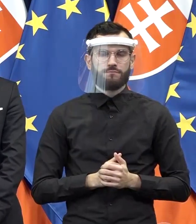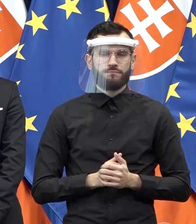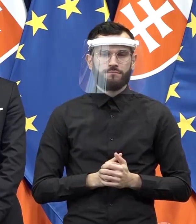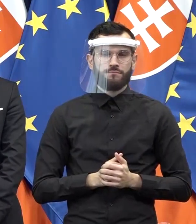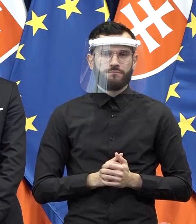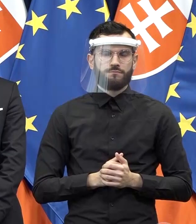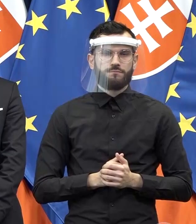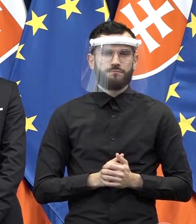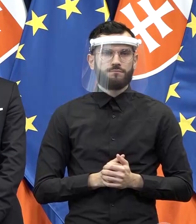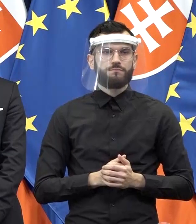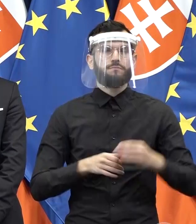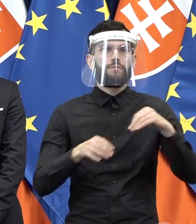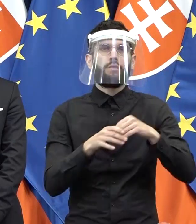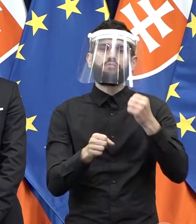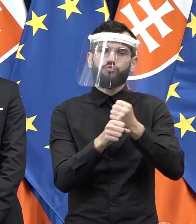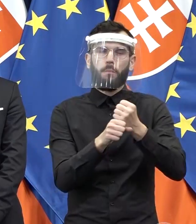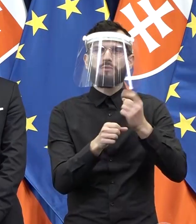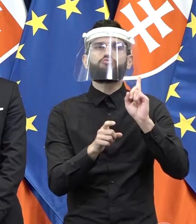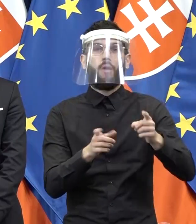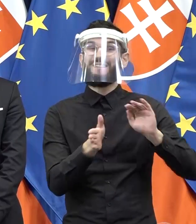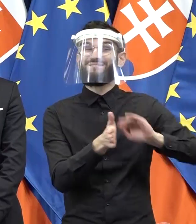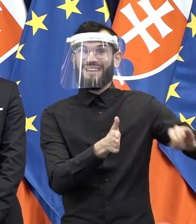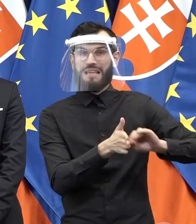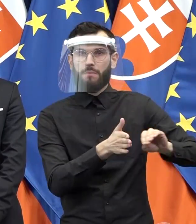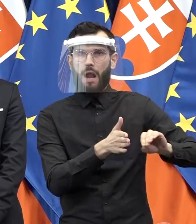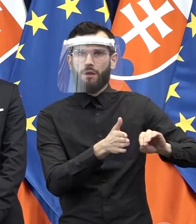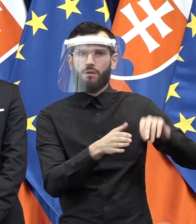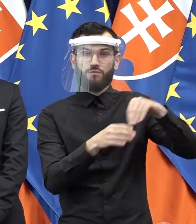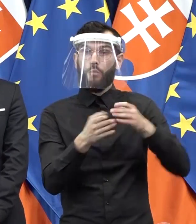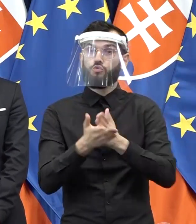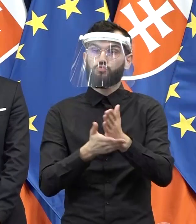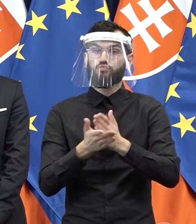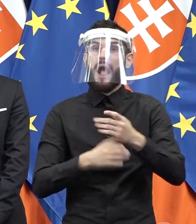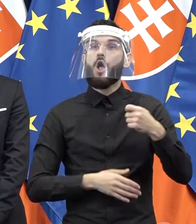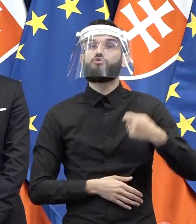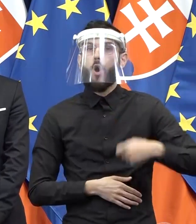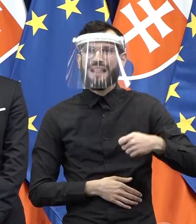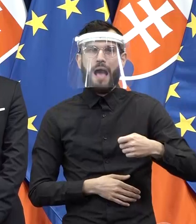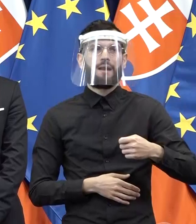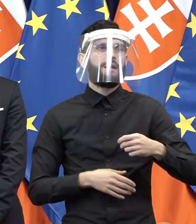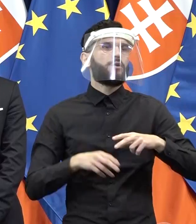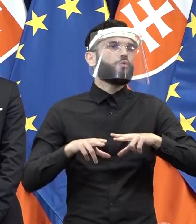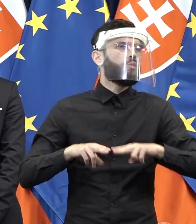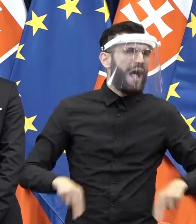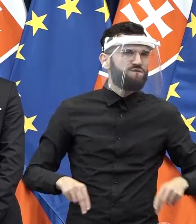kde sa presadí výnimka pre poskytovanie slúžieb pre notárov, advokátov,